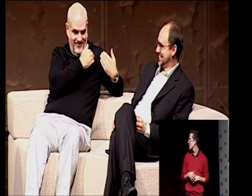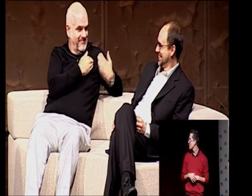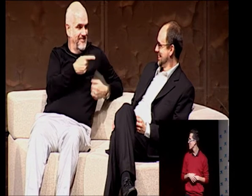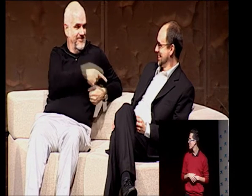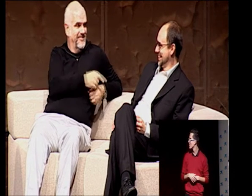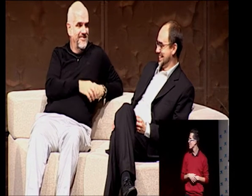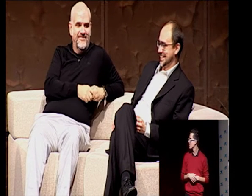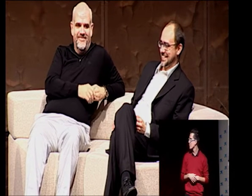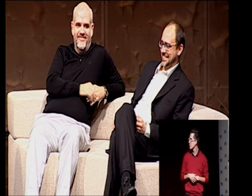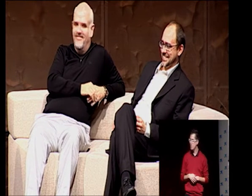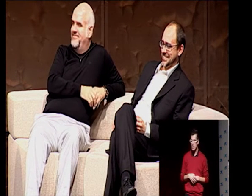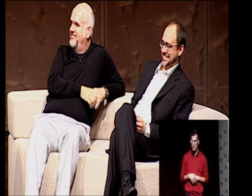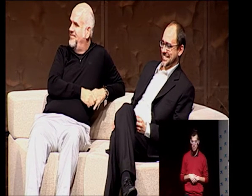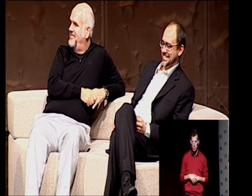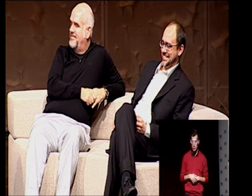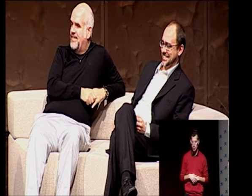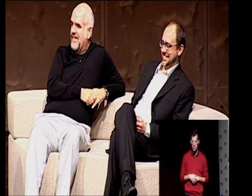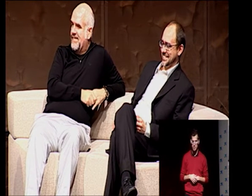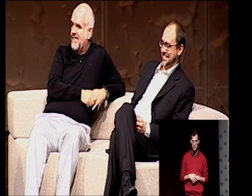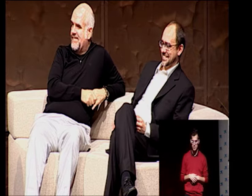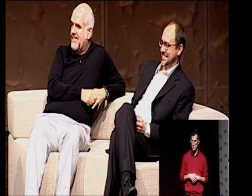Uf Uf Uf